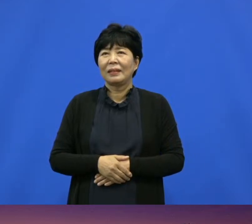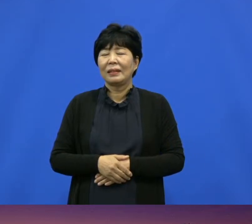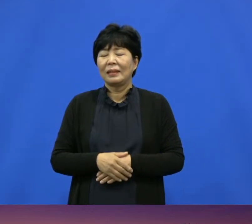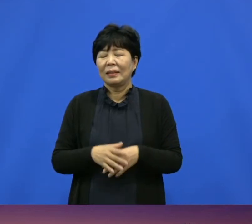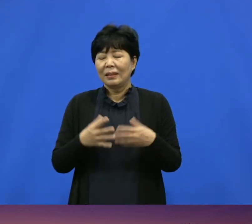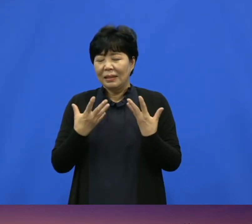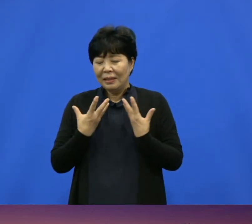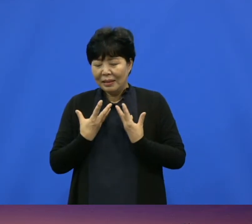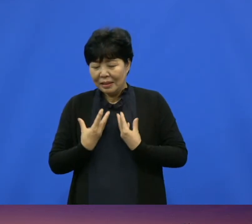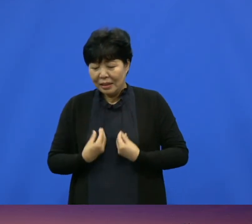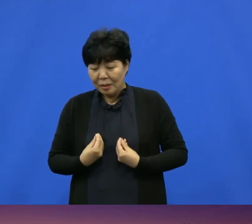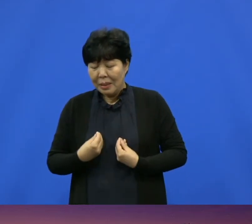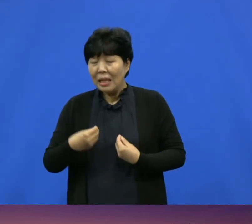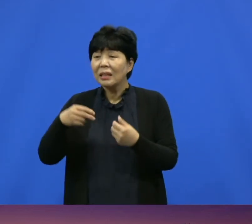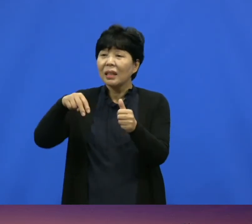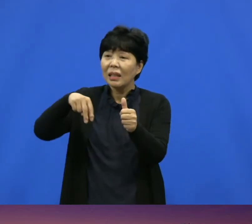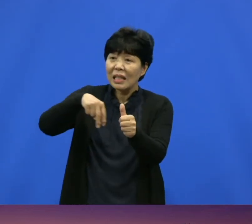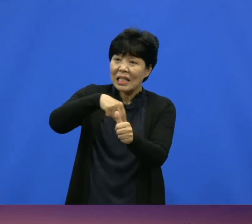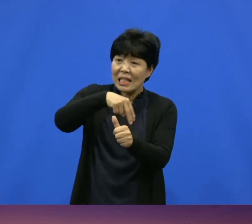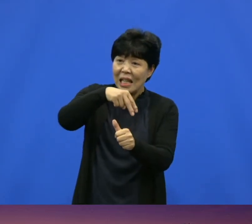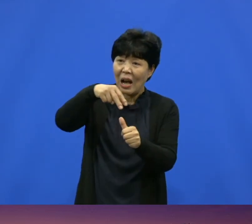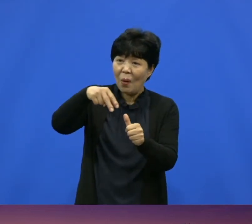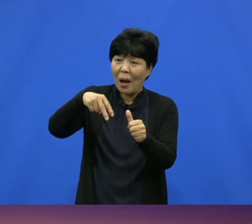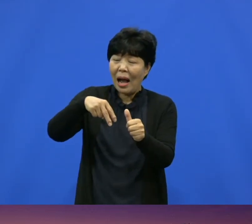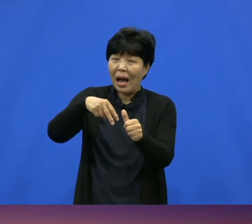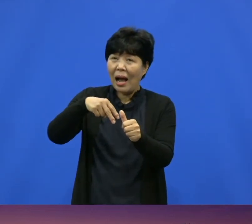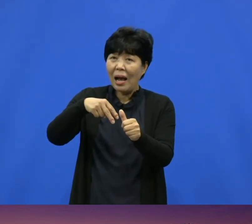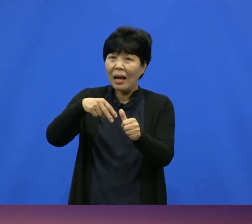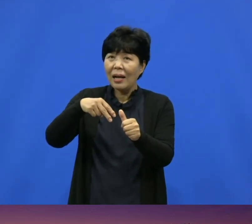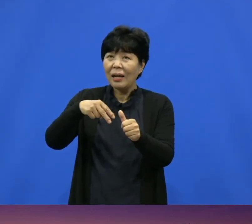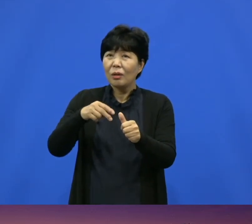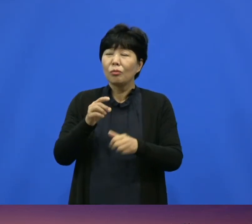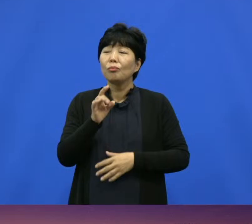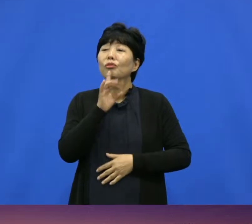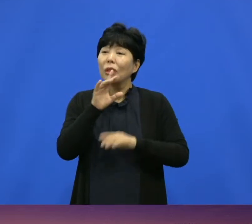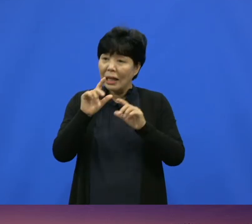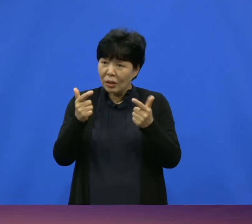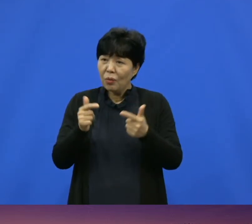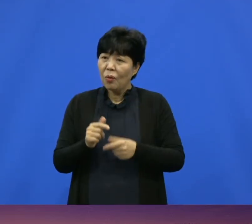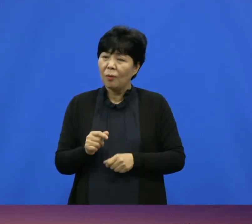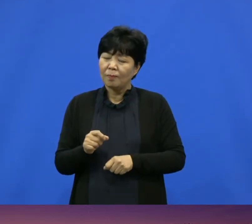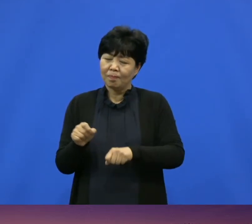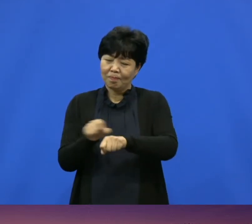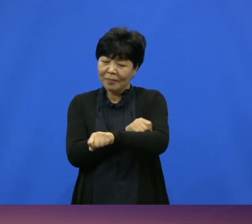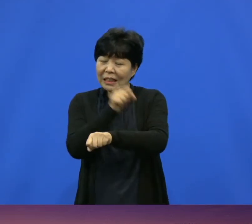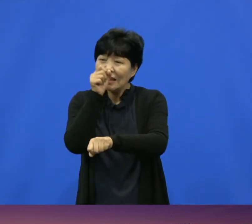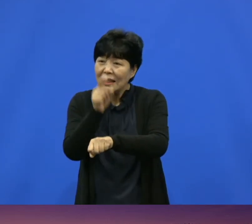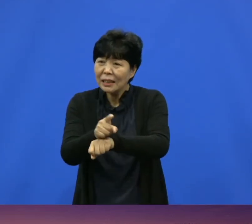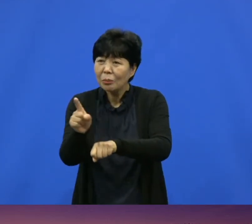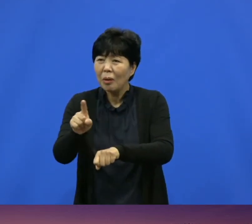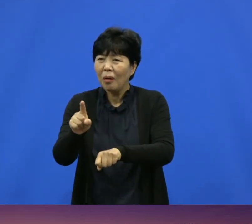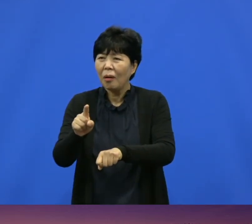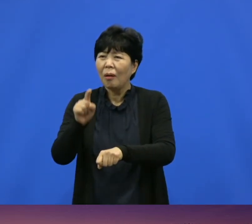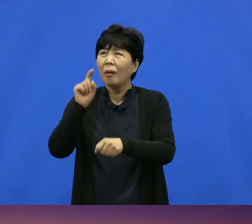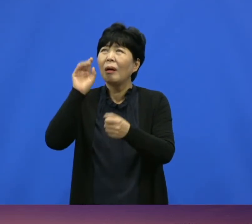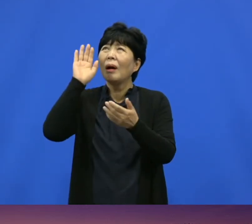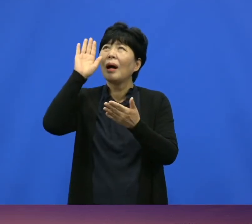절망적인 상황도 아니고 모든 게 무너져 버린 게 아니에요. 문제는 이런 상황에 있는 사람들의 특징은 소망이 보이지 않는다는 거예요.